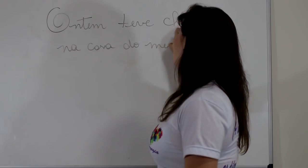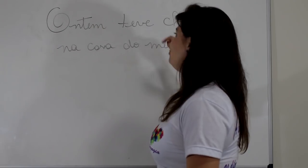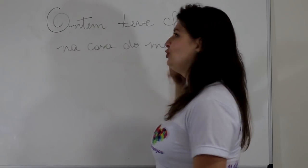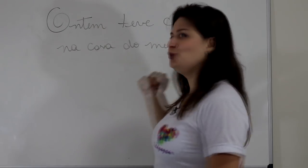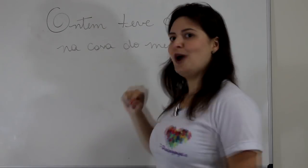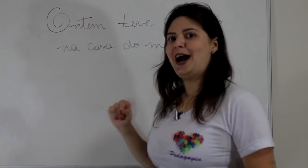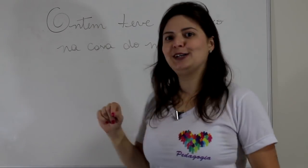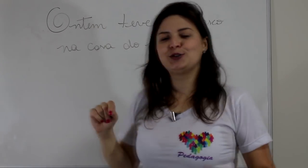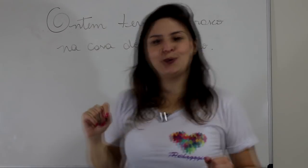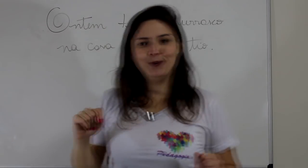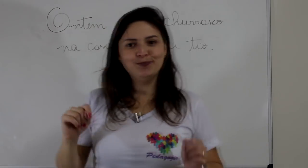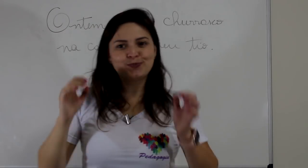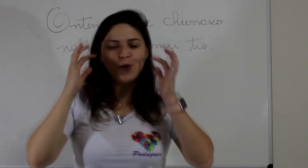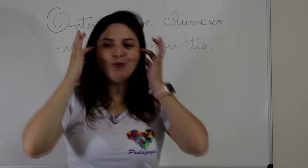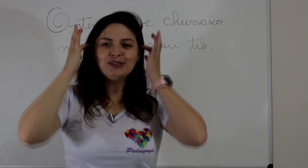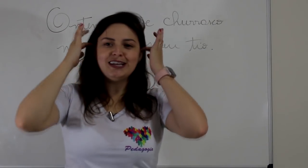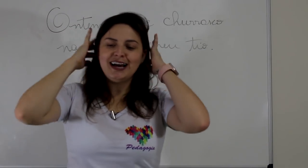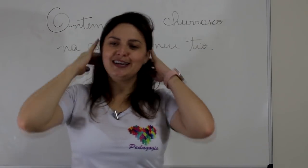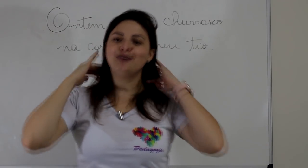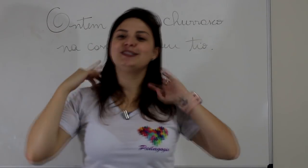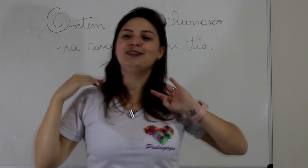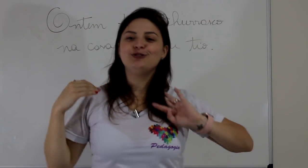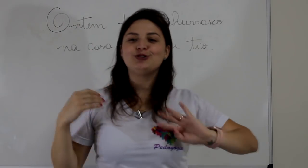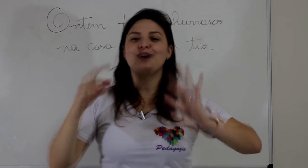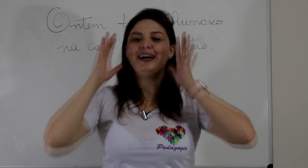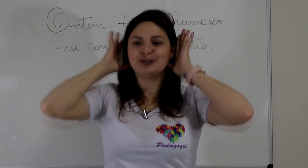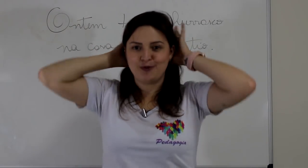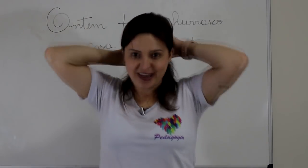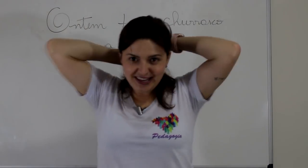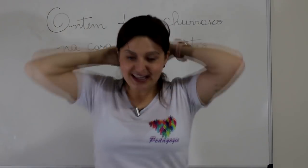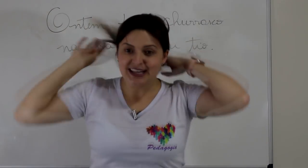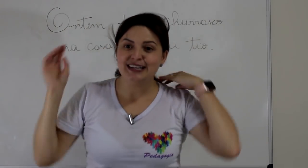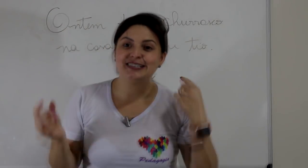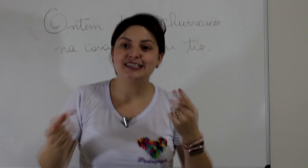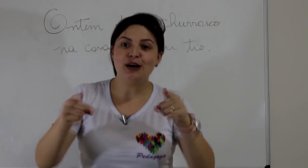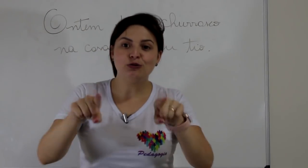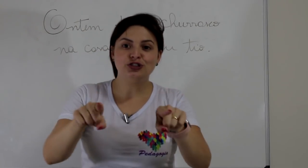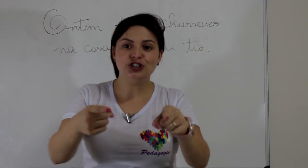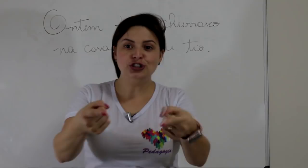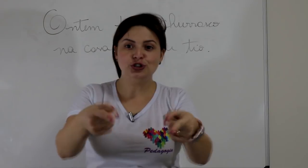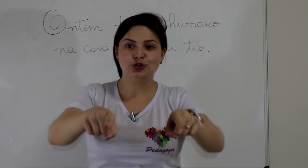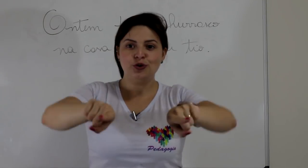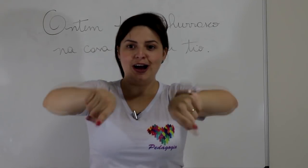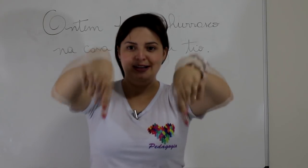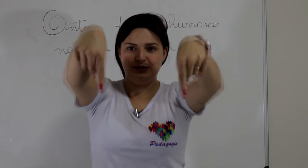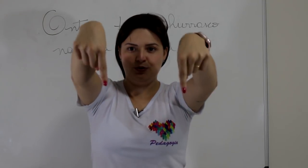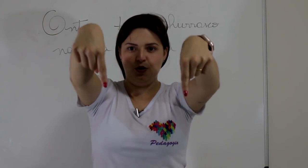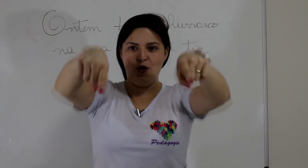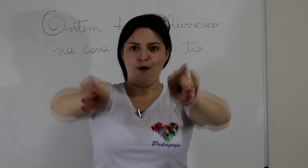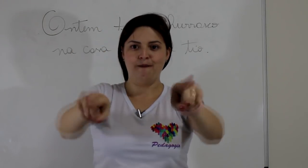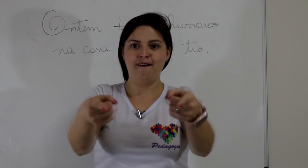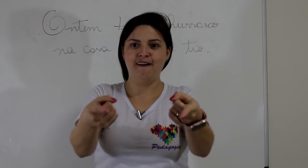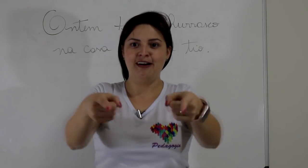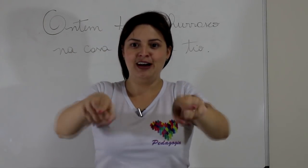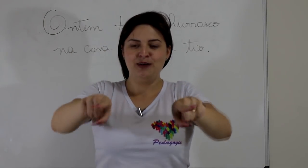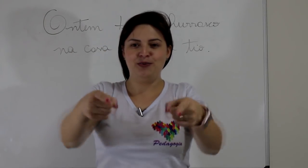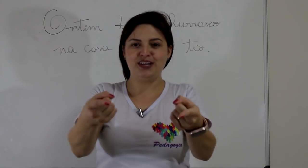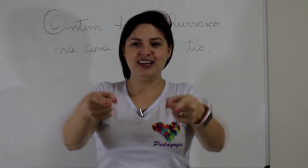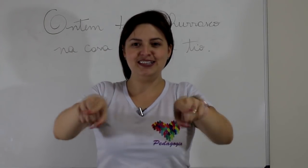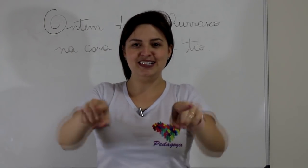de churrasco. Como será que é o sinal de churrasco, hein? Sinal de churrasco, ó. Por que isso aqui é